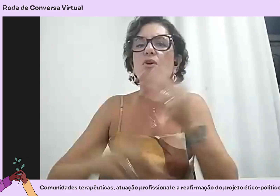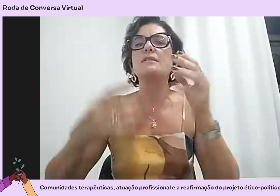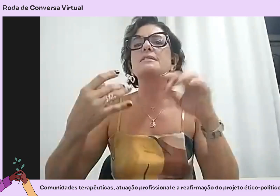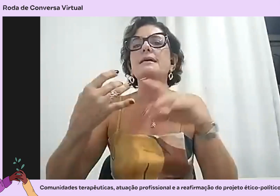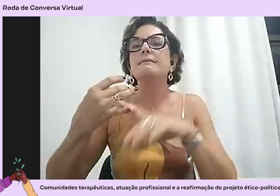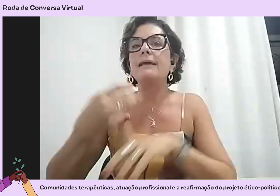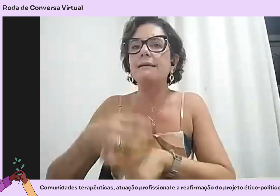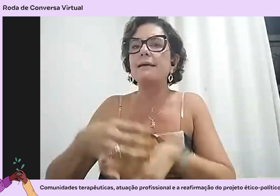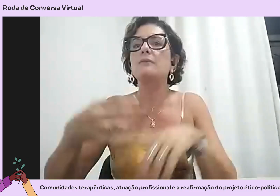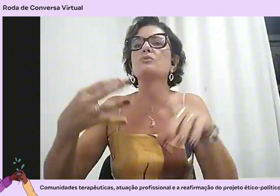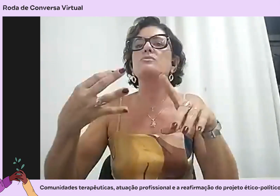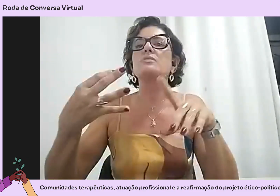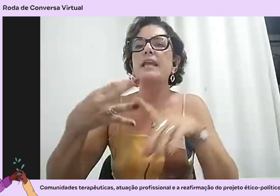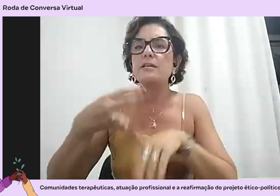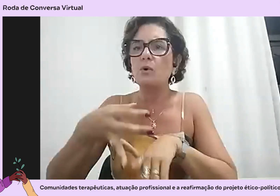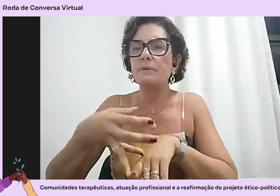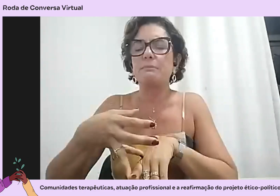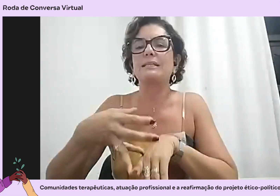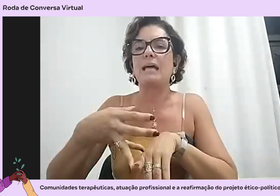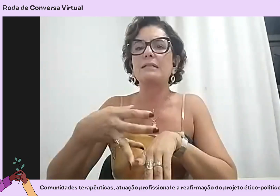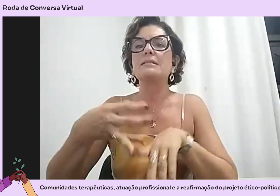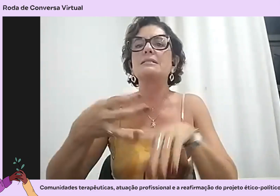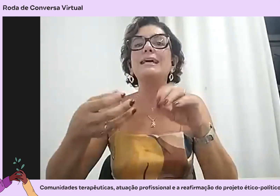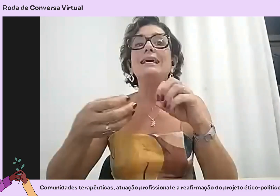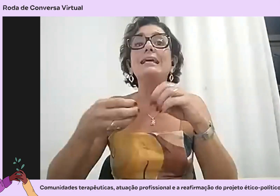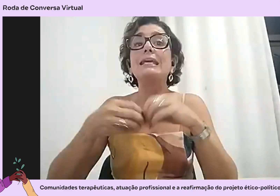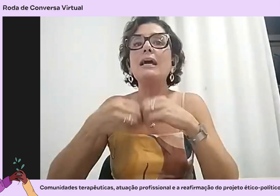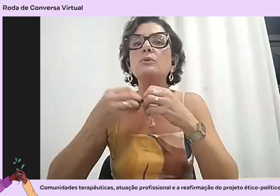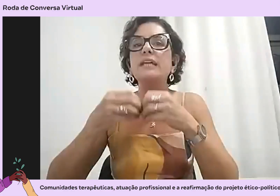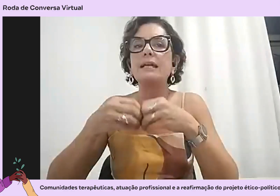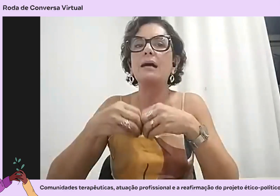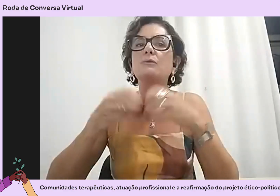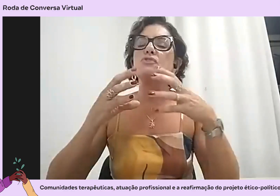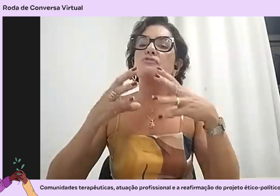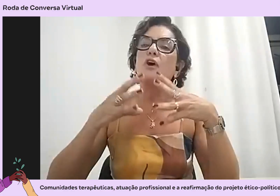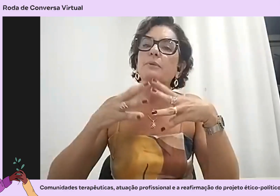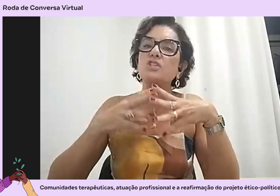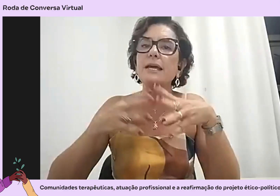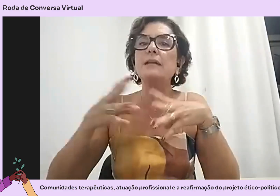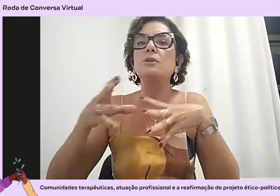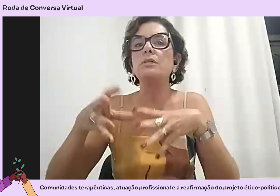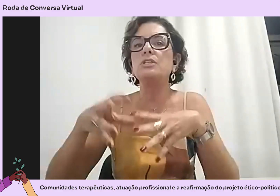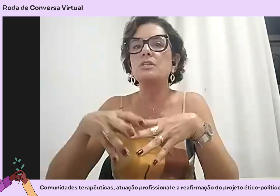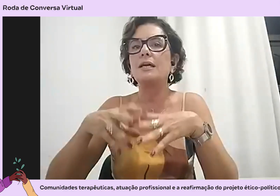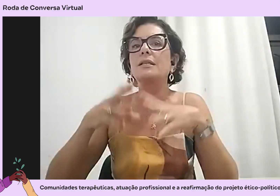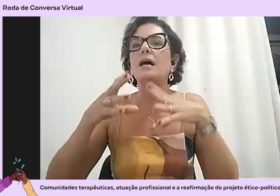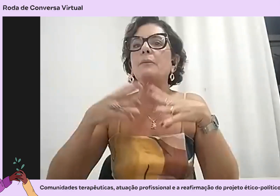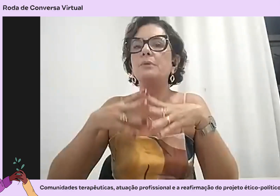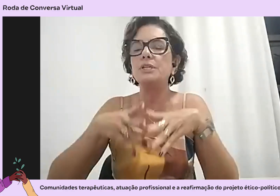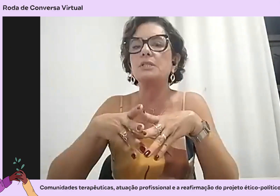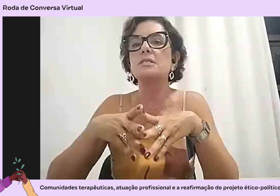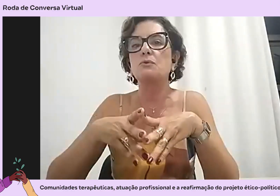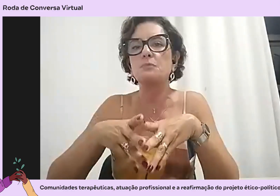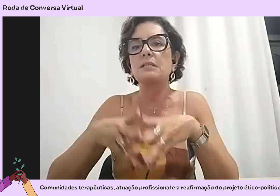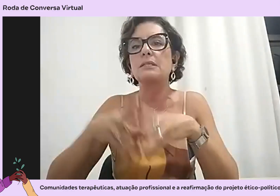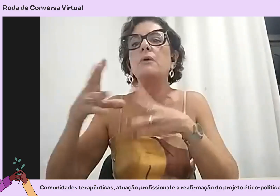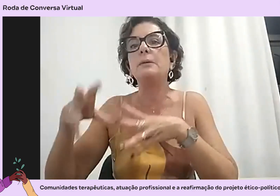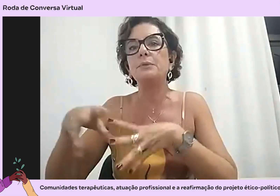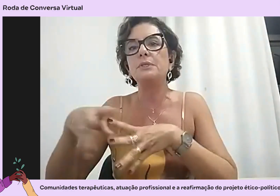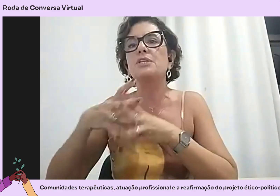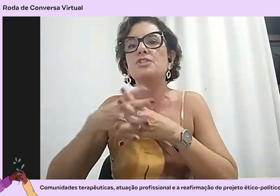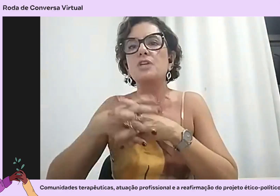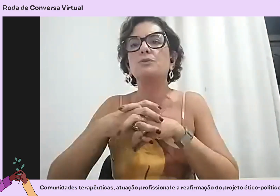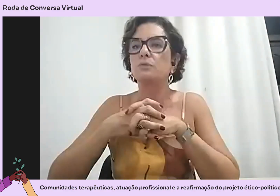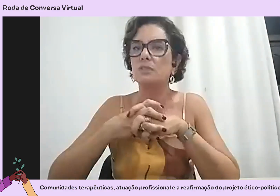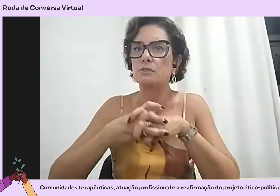medidas provisórias, decretos, leis complementares, né? E alteraram de forma direta ou indireta a política de saúde